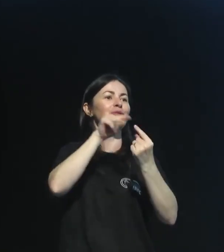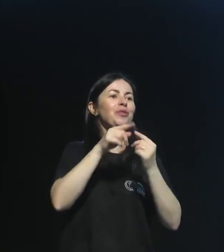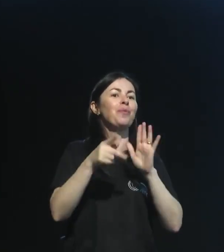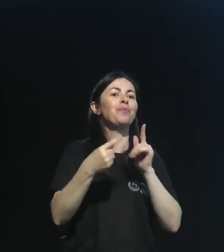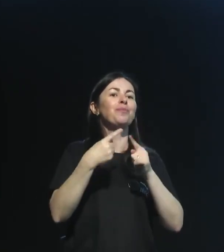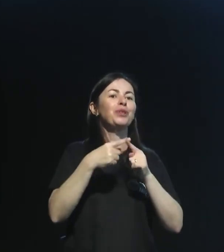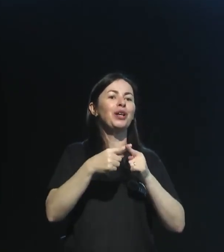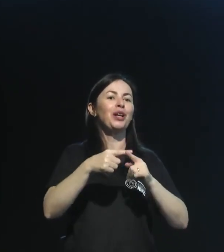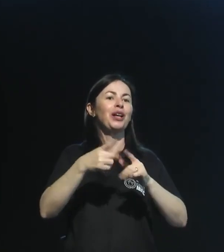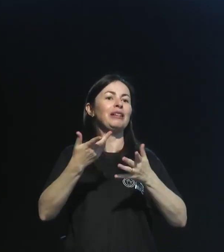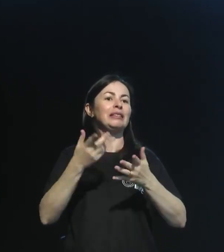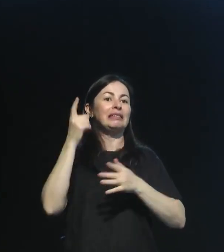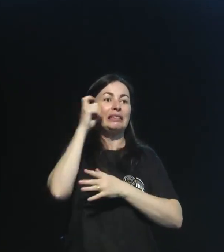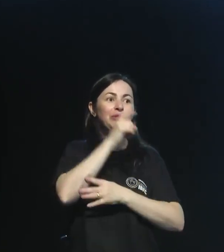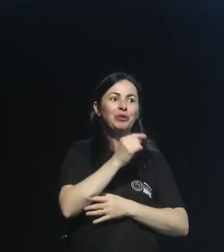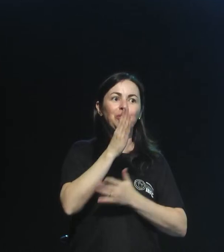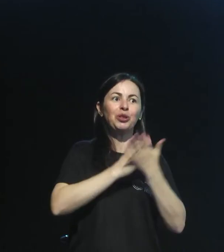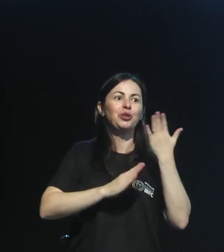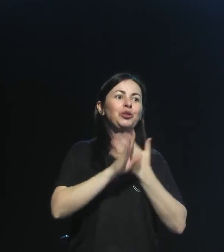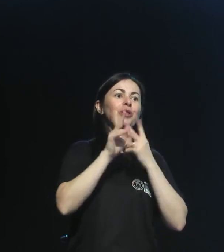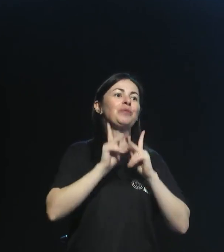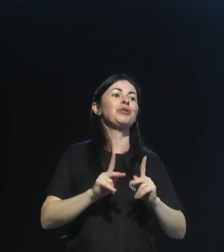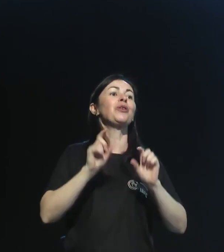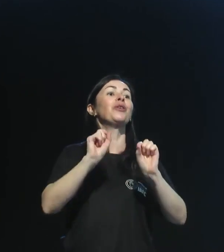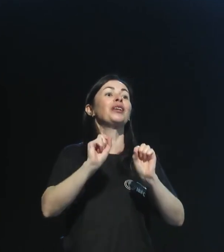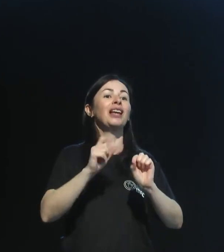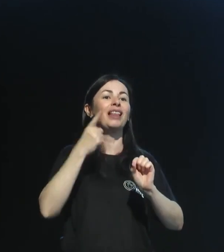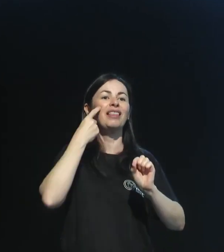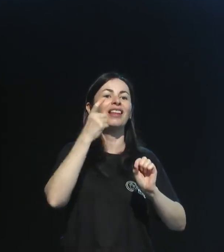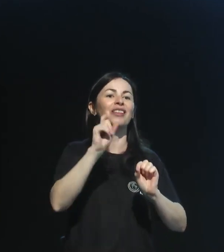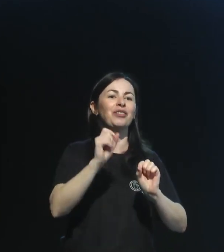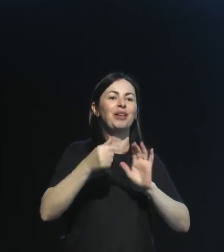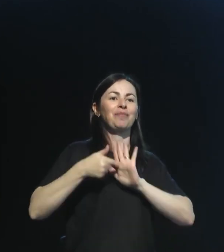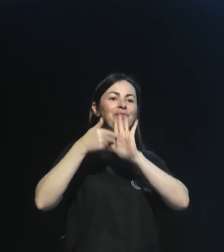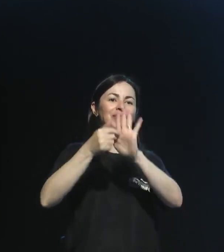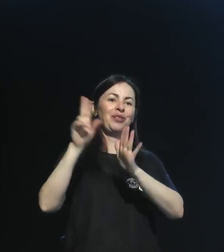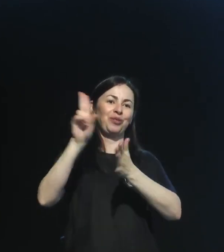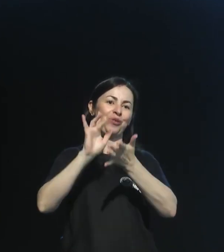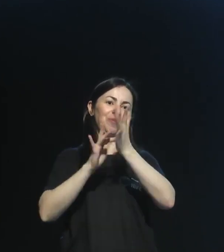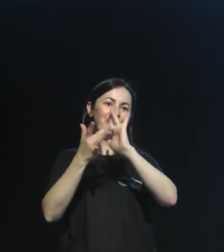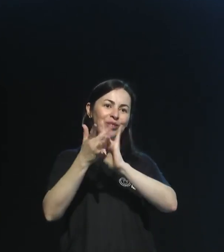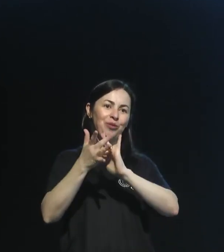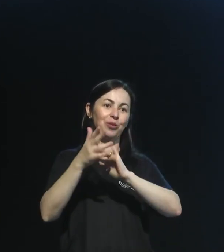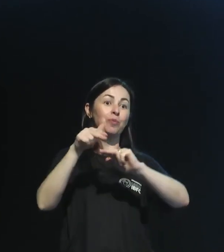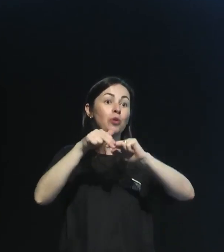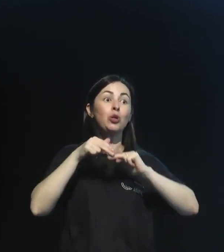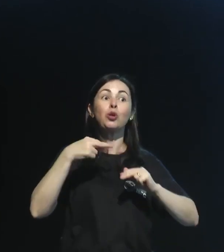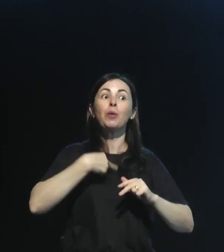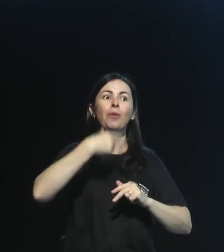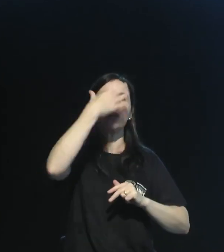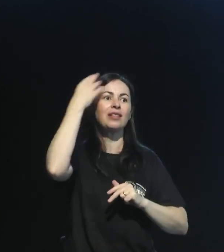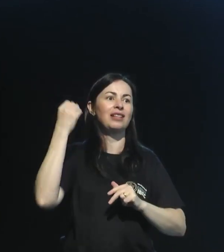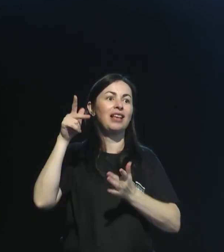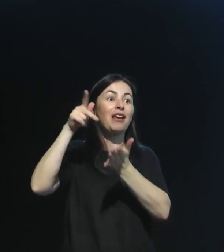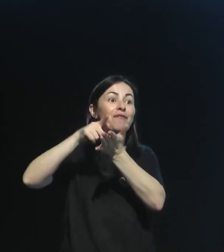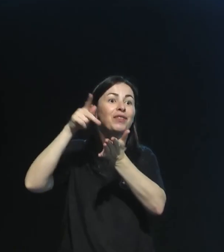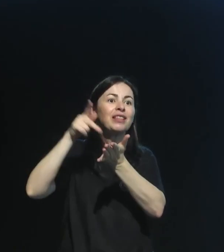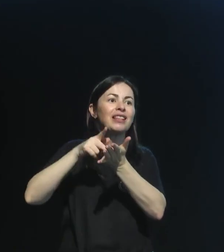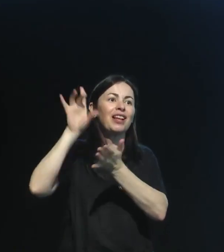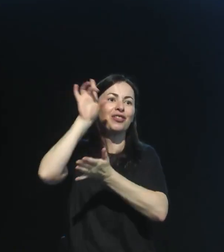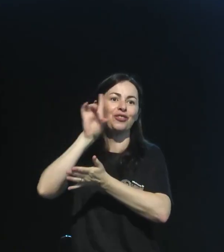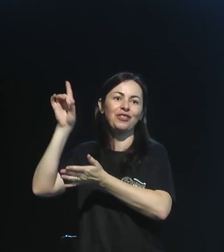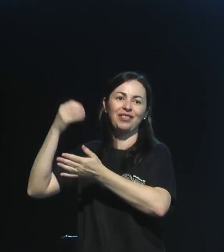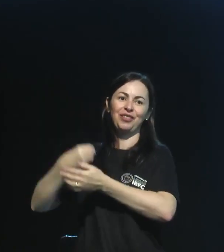queridos é levar o nome de Jesus. Não se esqueça, viva a verdade de Deus. Pense, reflita,